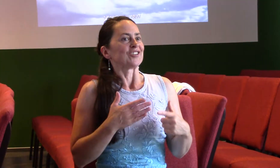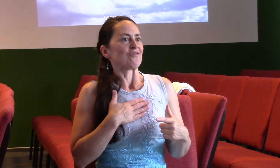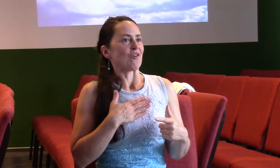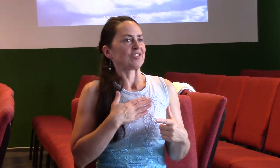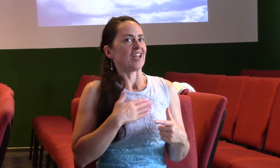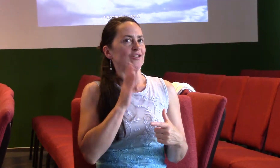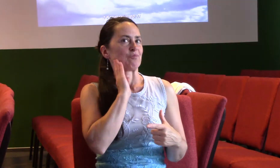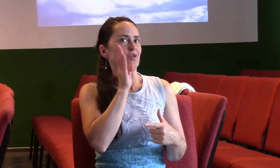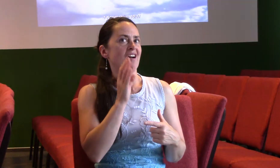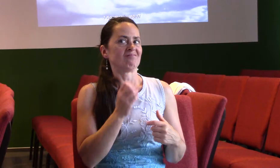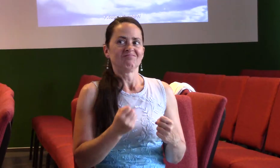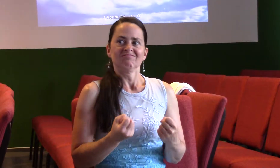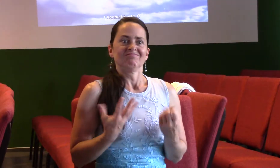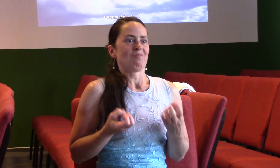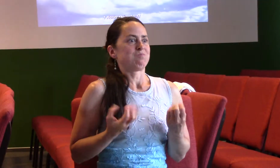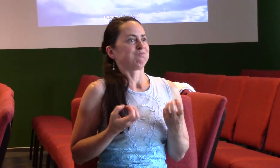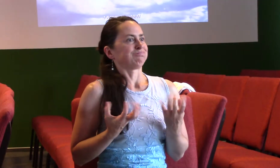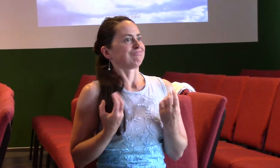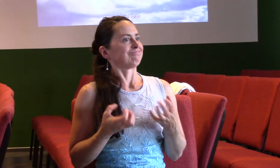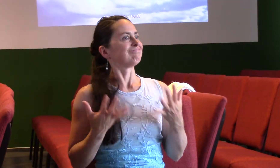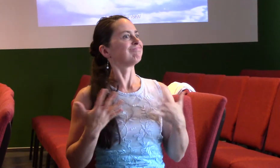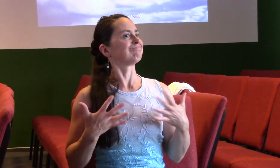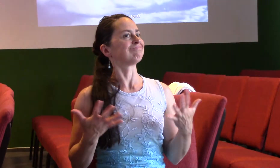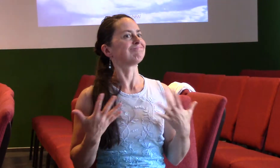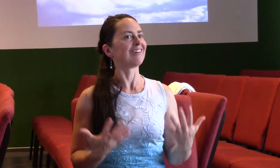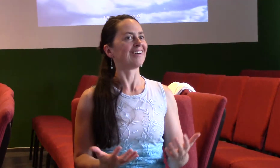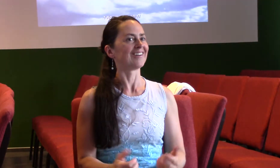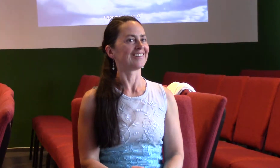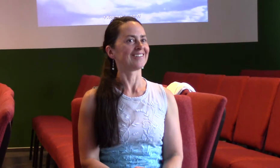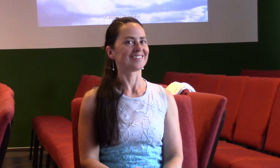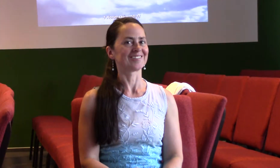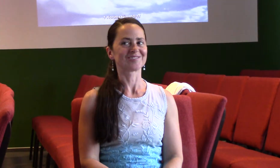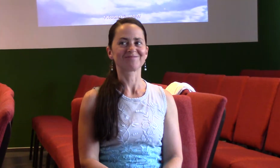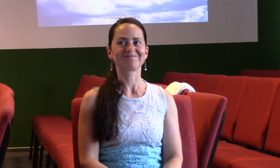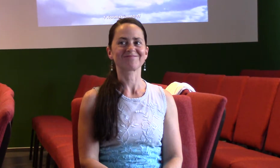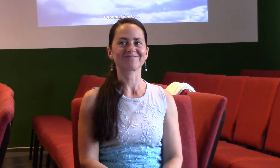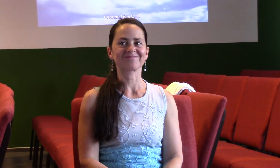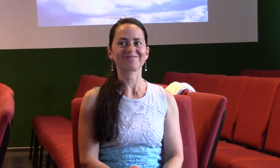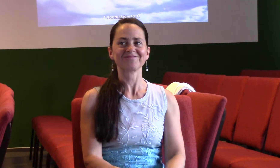Nám odešel Zdenek Masařich dvakrát s nějakou skupinou lidí